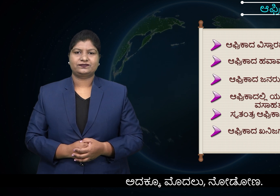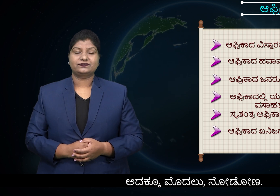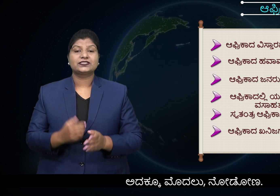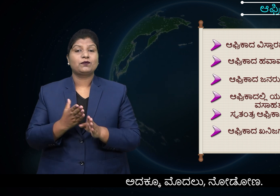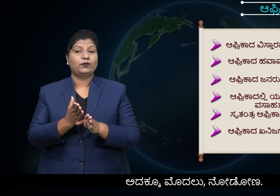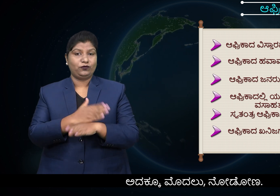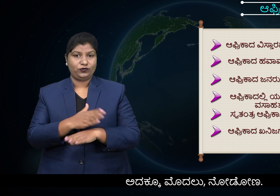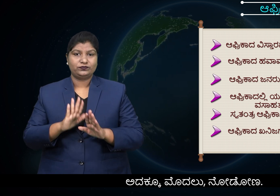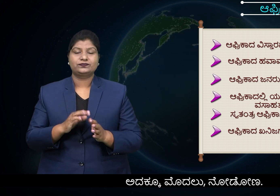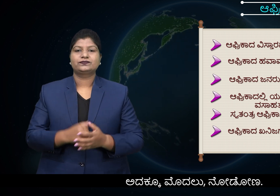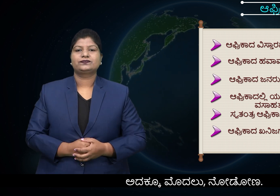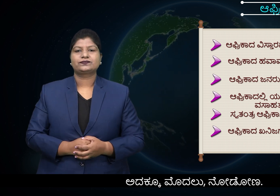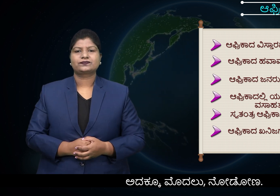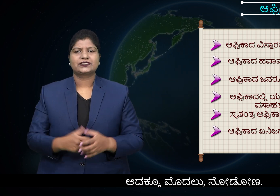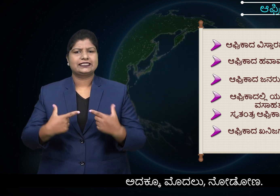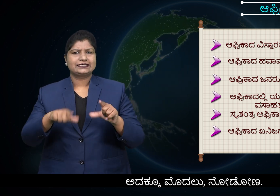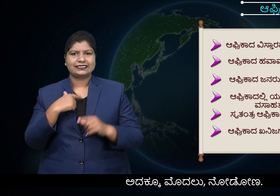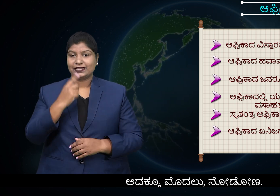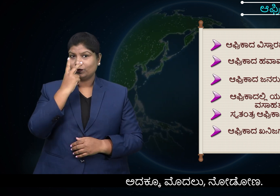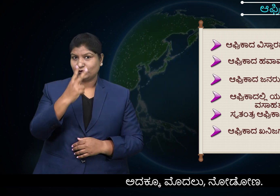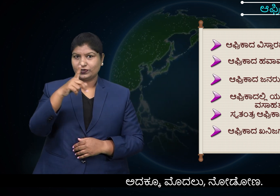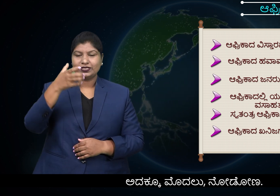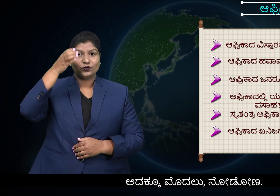ಅದಕ್ಕೂ ಮೊದಲು ನೋಡೋಣ